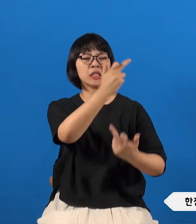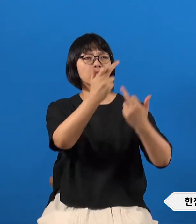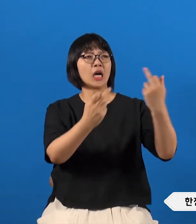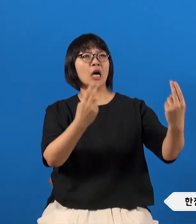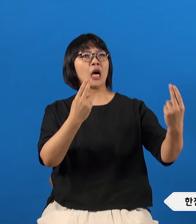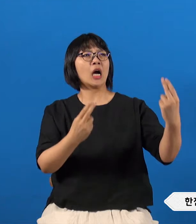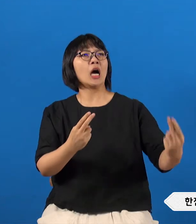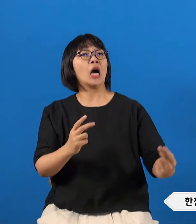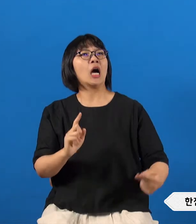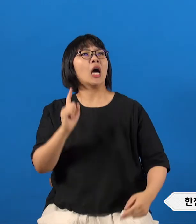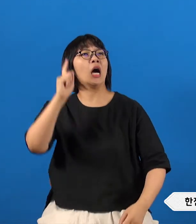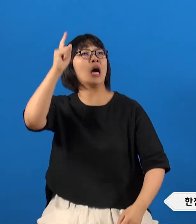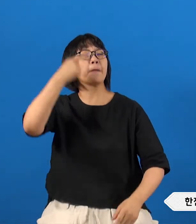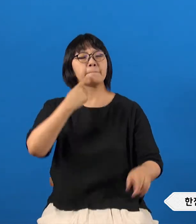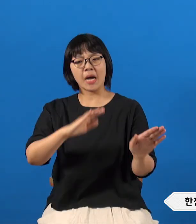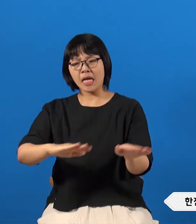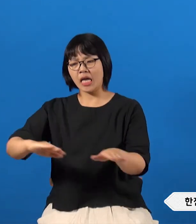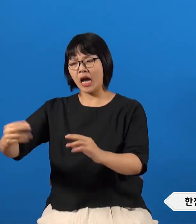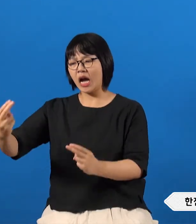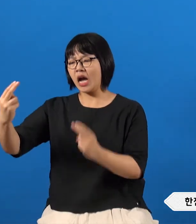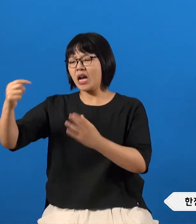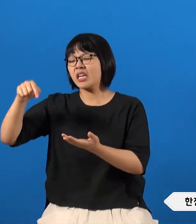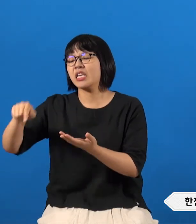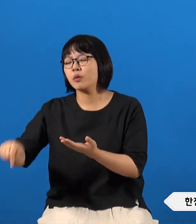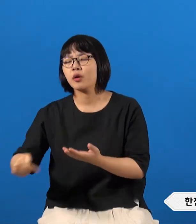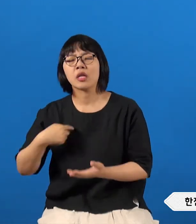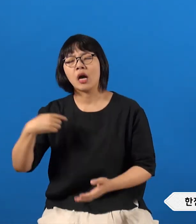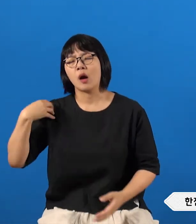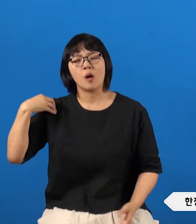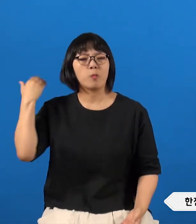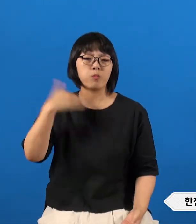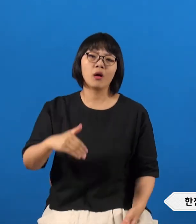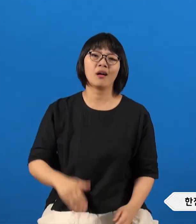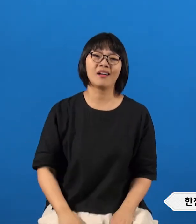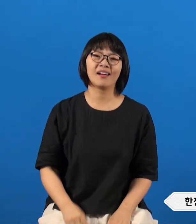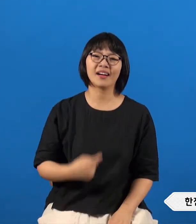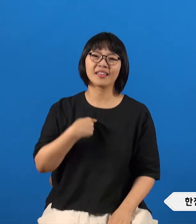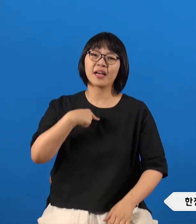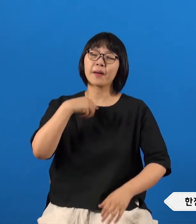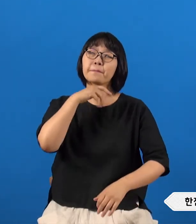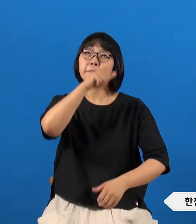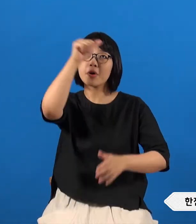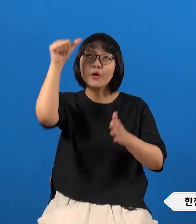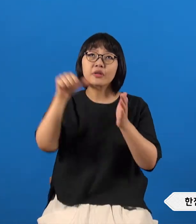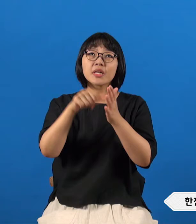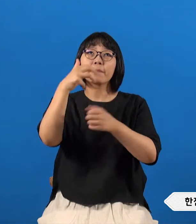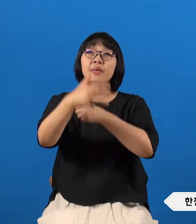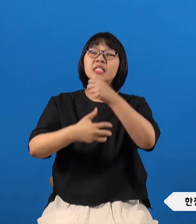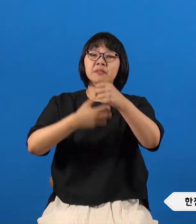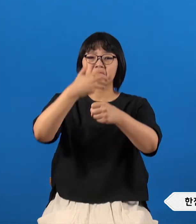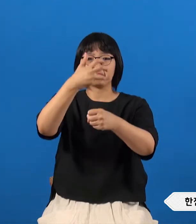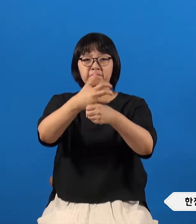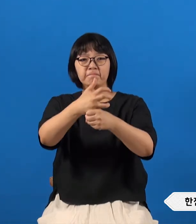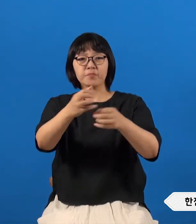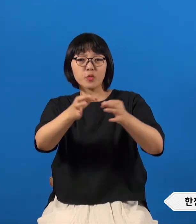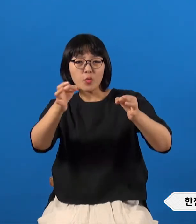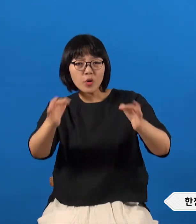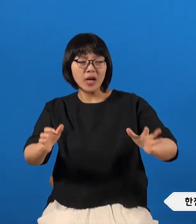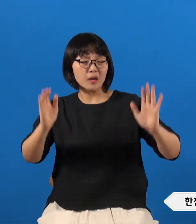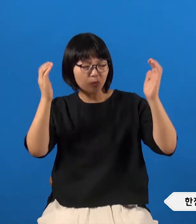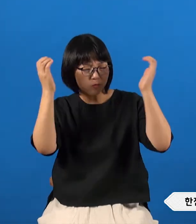산보다 높고 바다보다 깊은데 내 어찌 감당하랴? 내가 80년 동안 포교한 것이